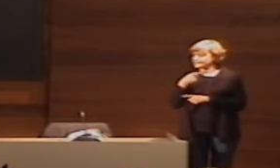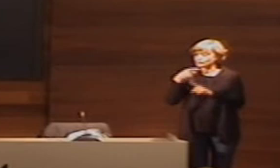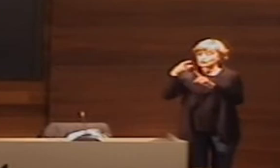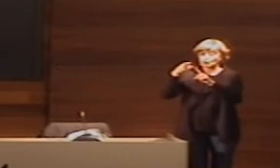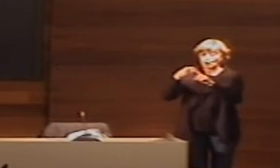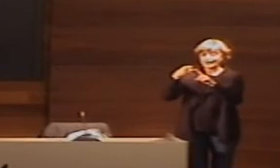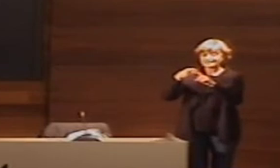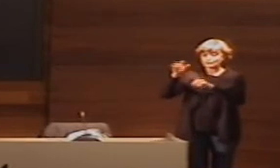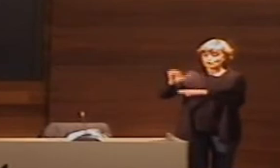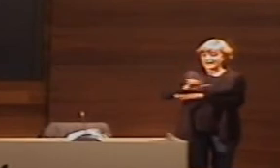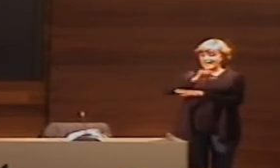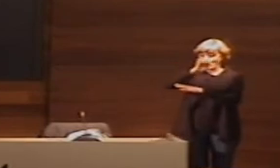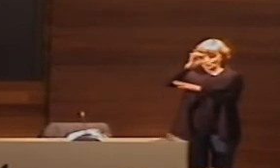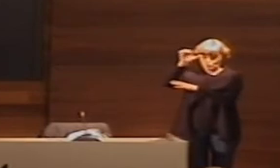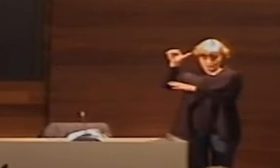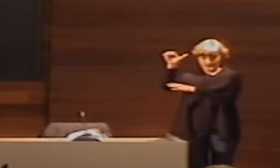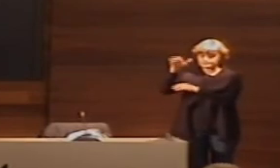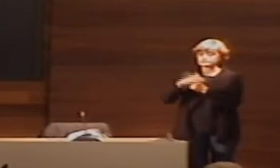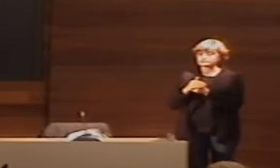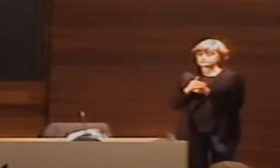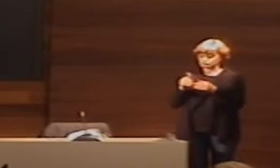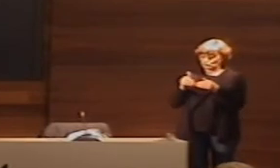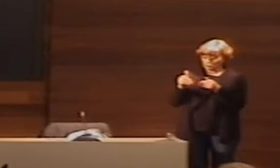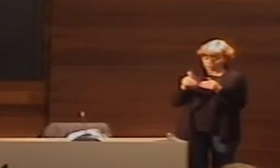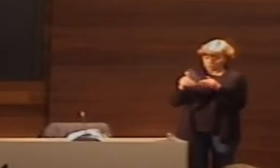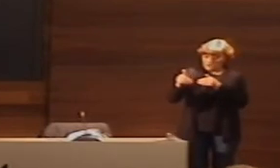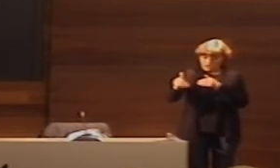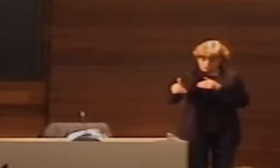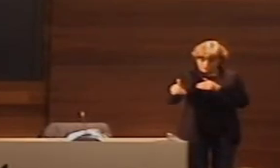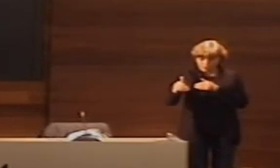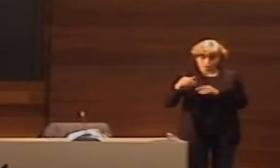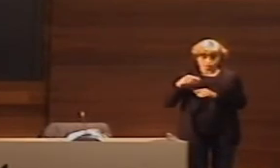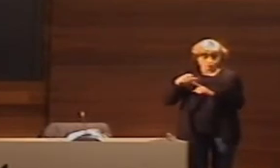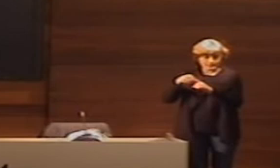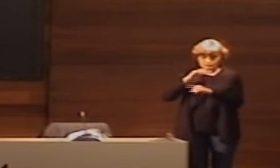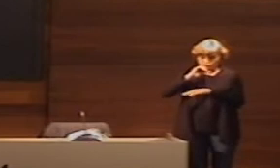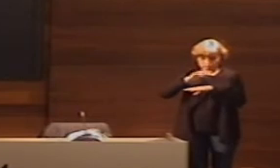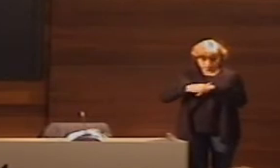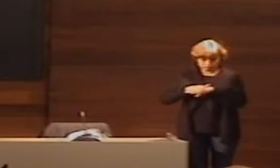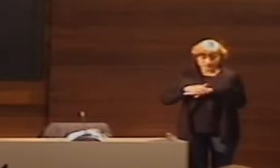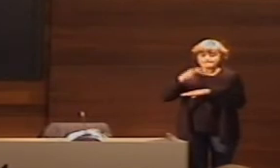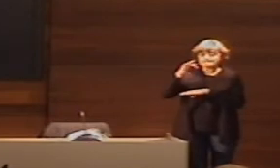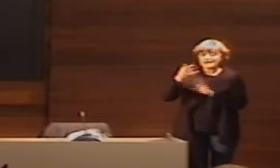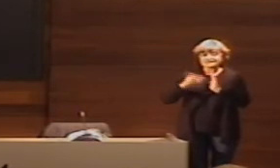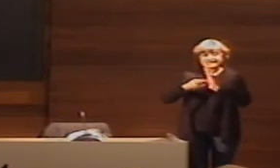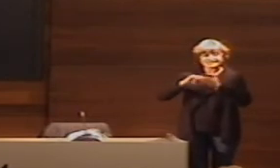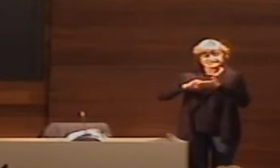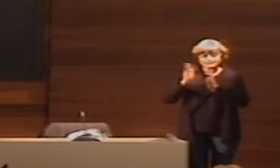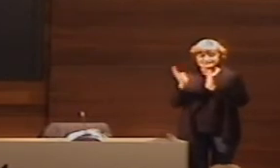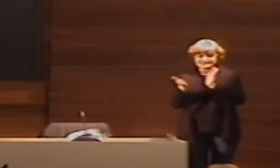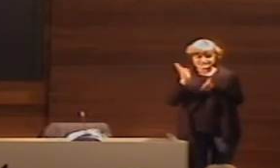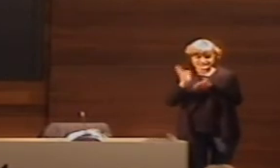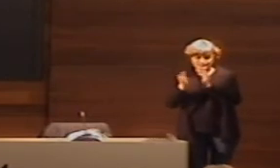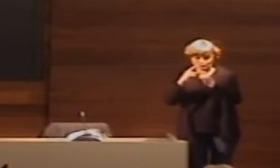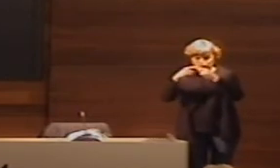objetivos que tenemos de directivas a corto y a medio plazo y sistemas diferentes de tratamiento y un poco el